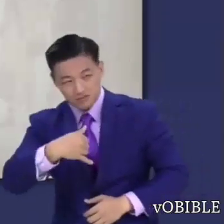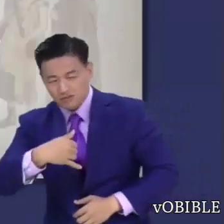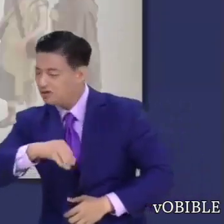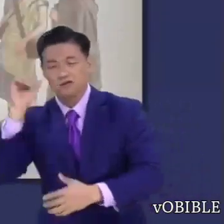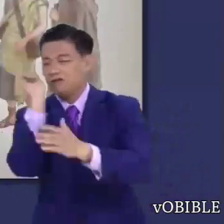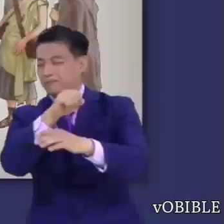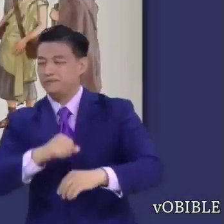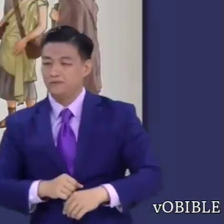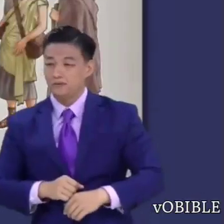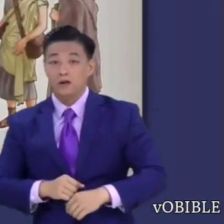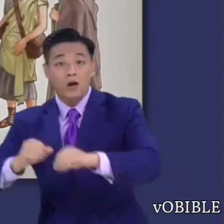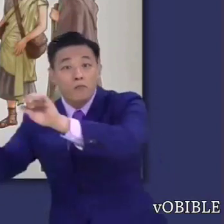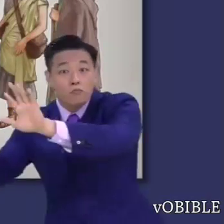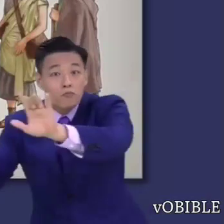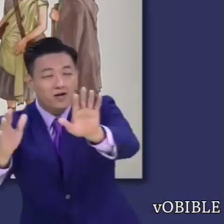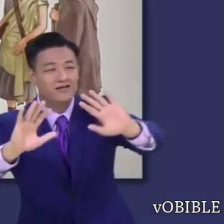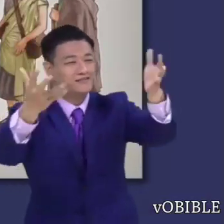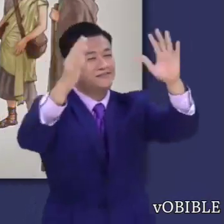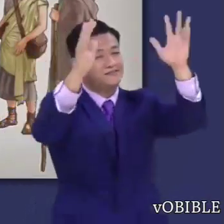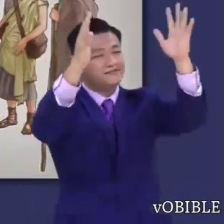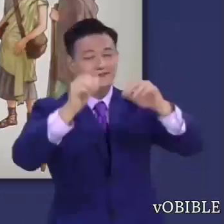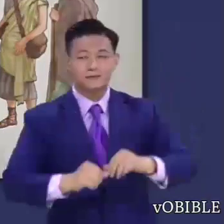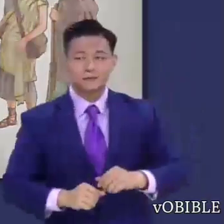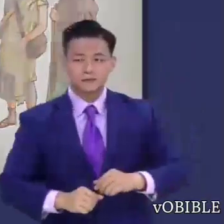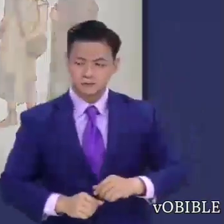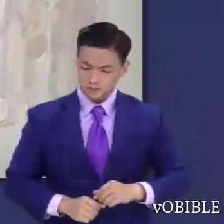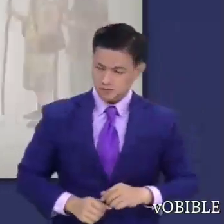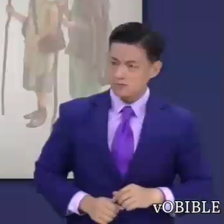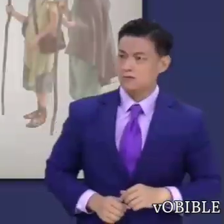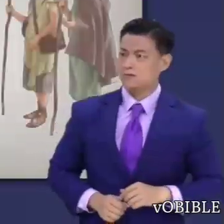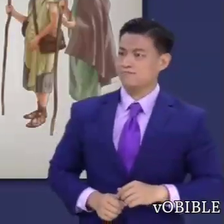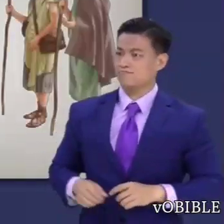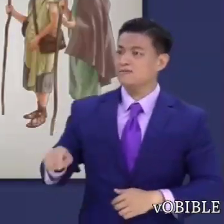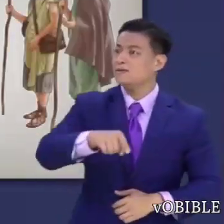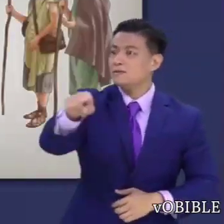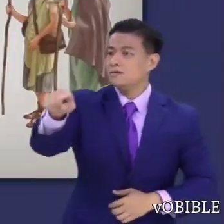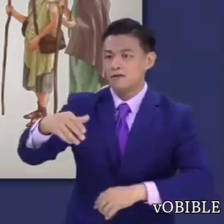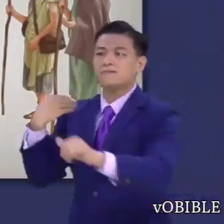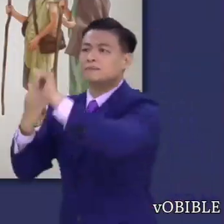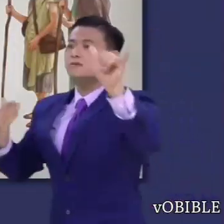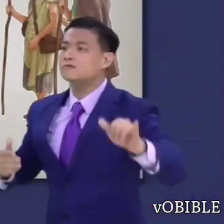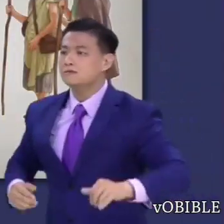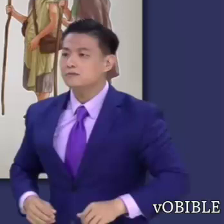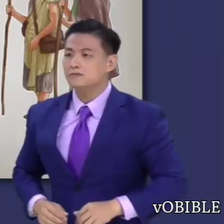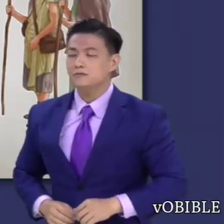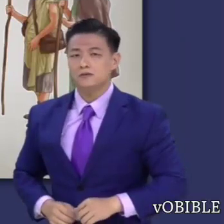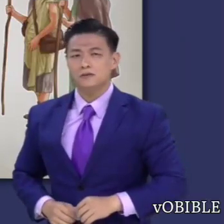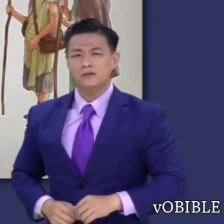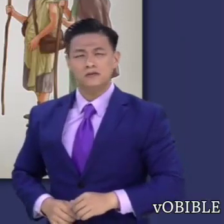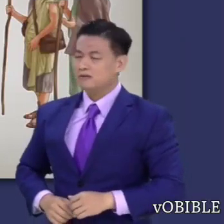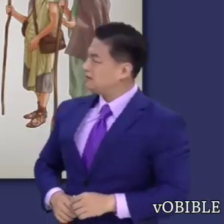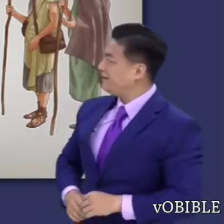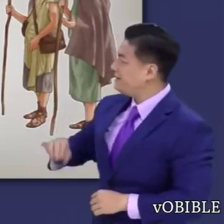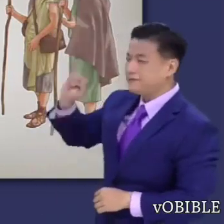狄特腓不欢迎探访的弟兄，连有人想款待他们，他也要阻止，还要把款